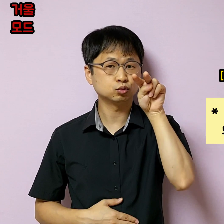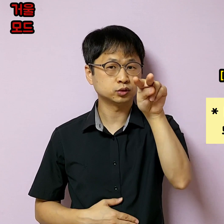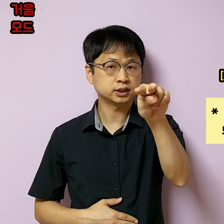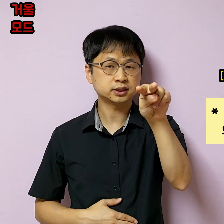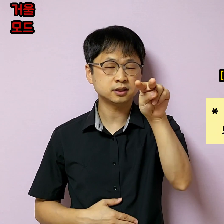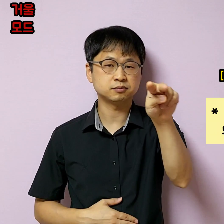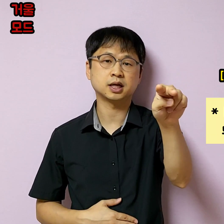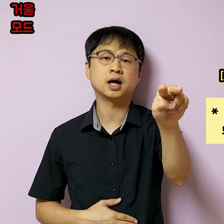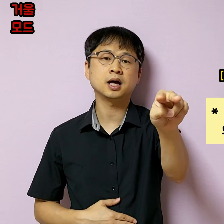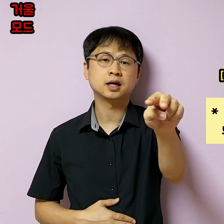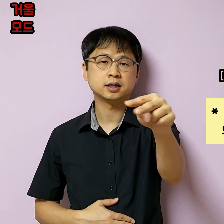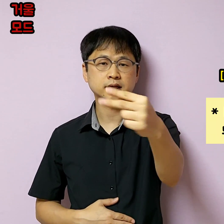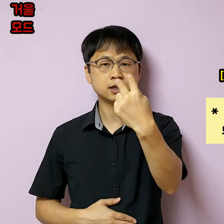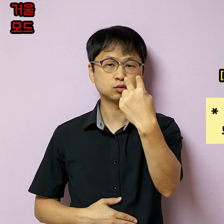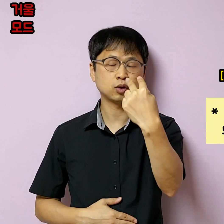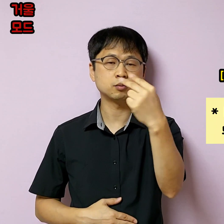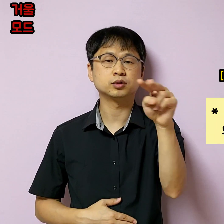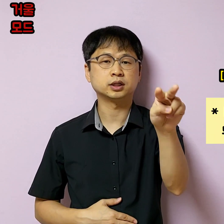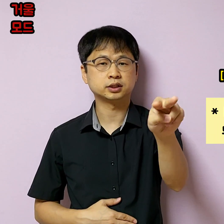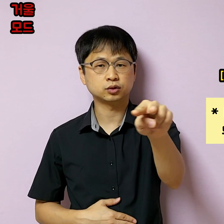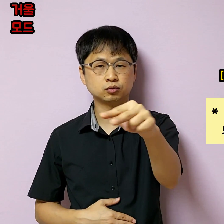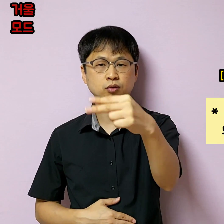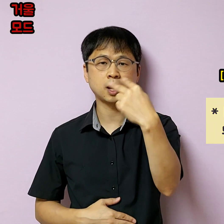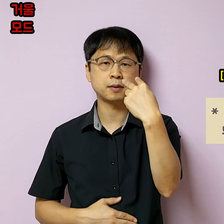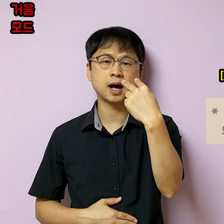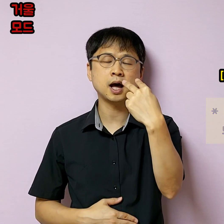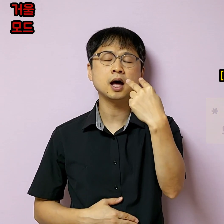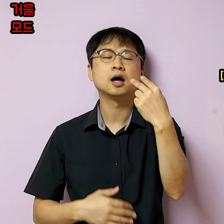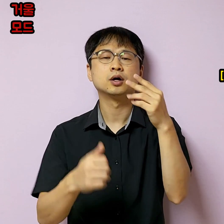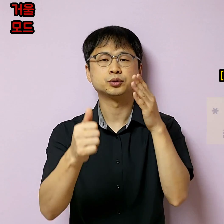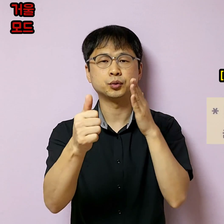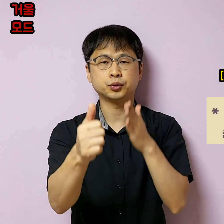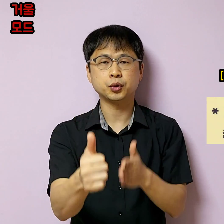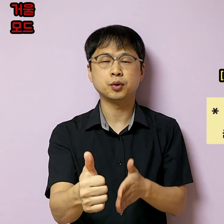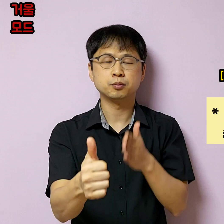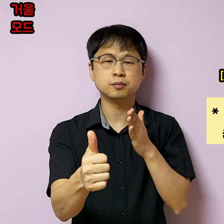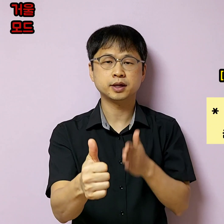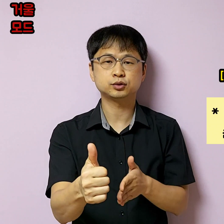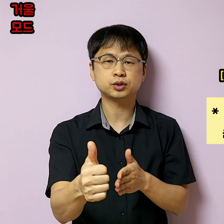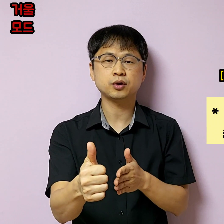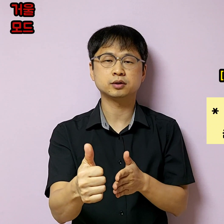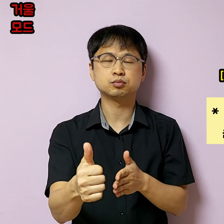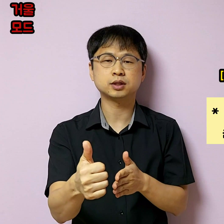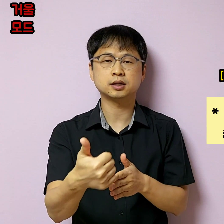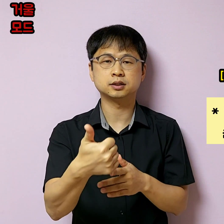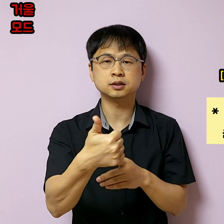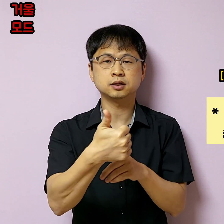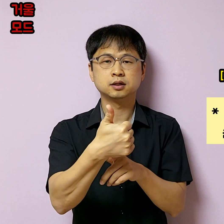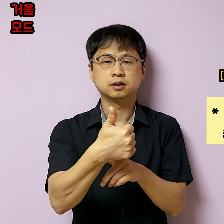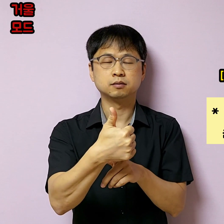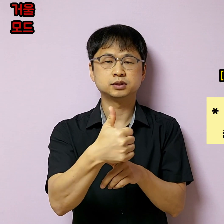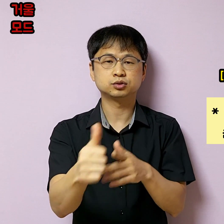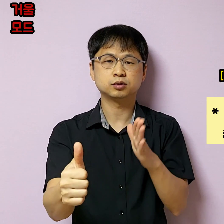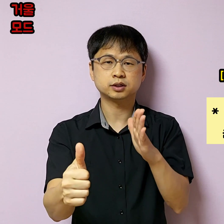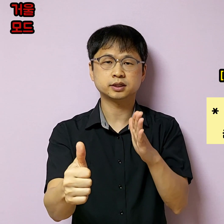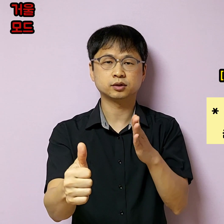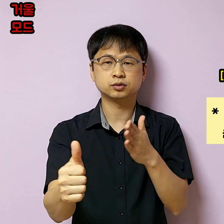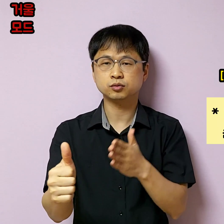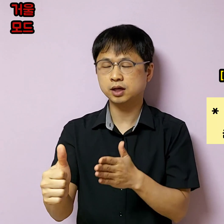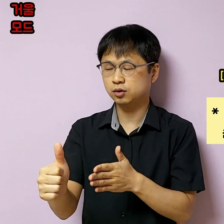눈, 시선입니다. 나를 돌아보는 게 되죠. 돌아봐줘요. 뭐뭐 해주세요 하는 부탁은 엄지주먹기에서